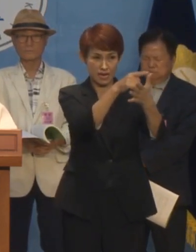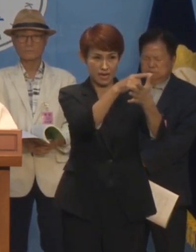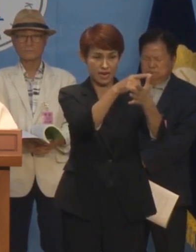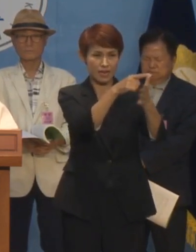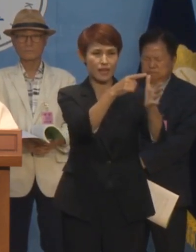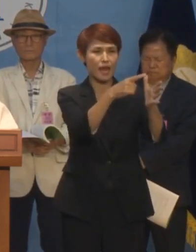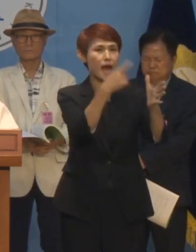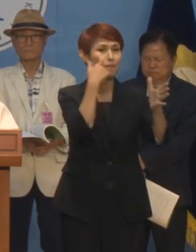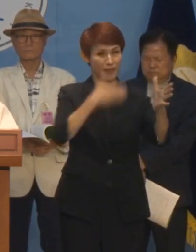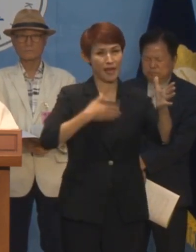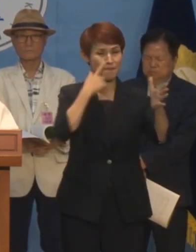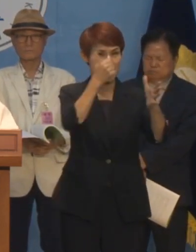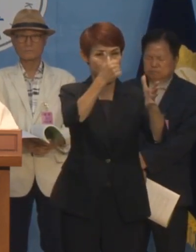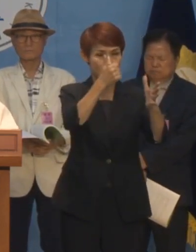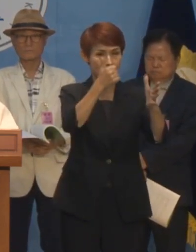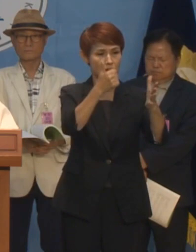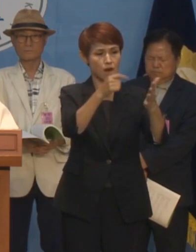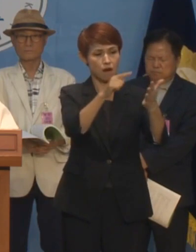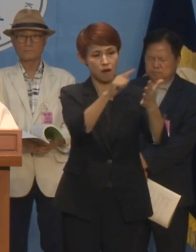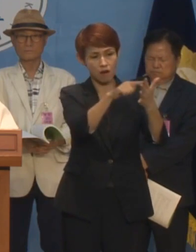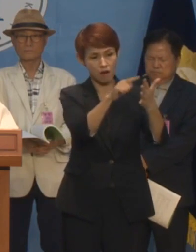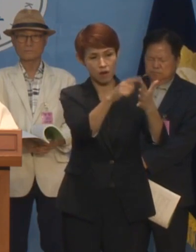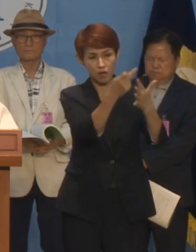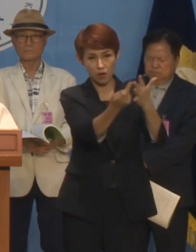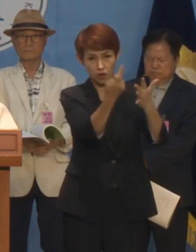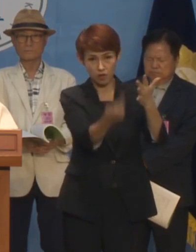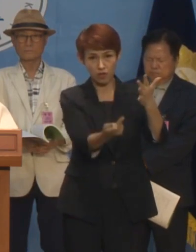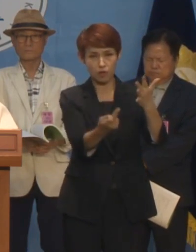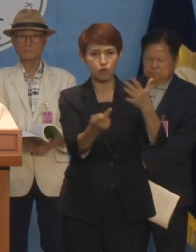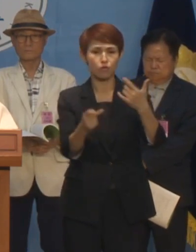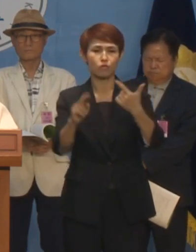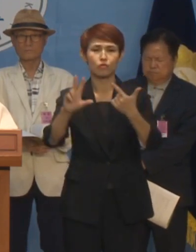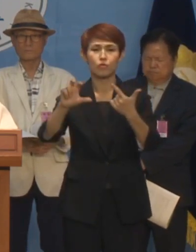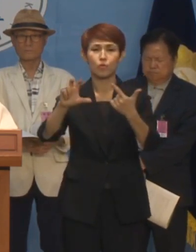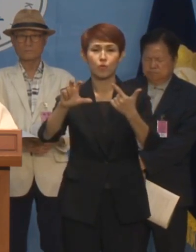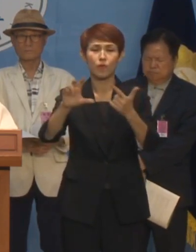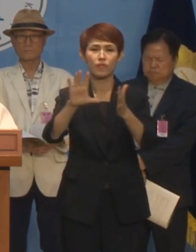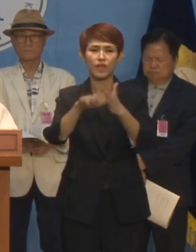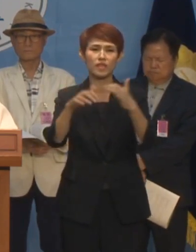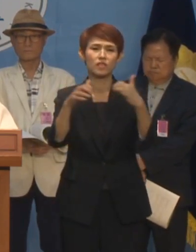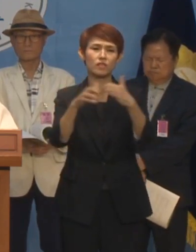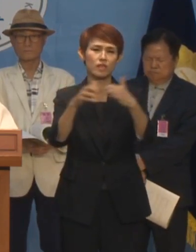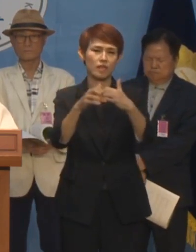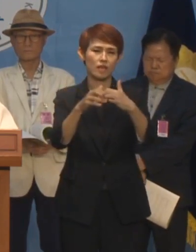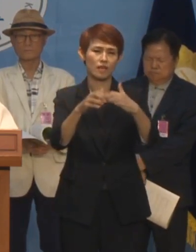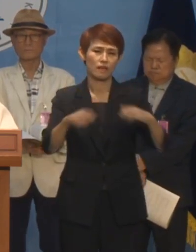형제를 6.25 동란 때 참전을 시켰다가